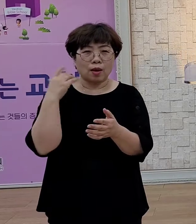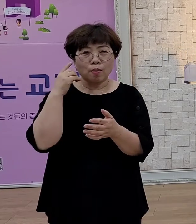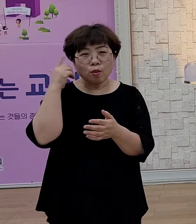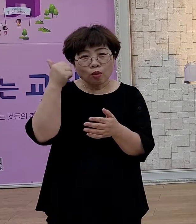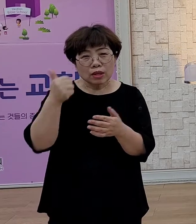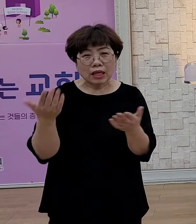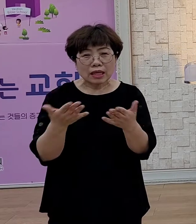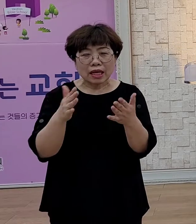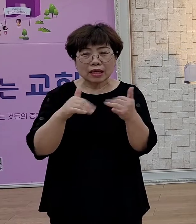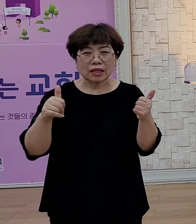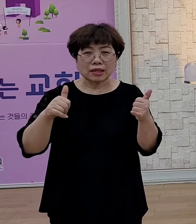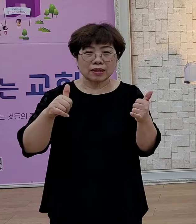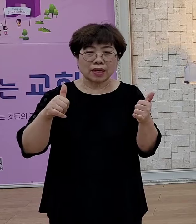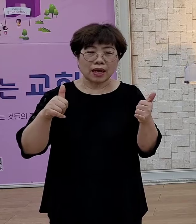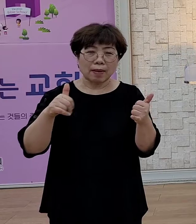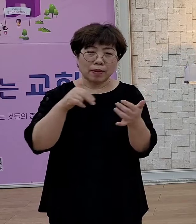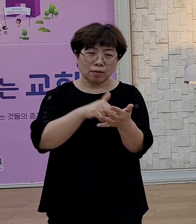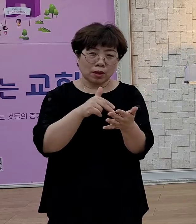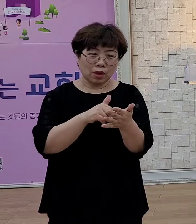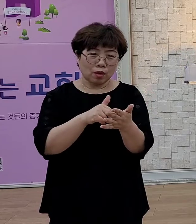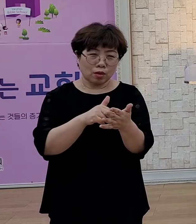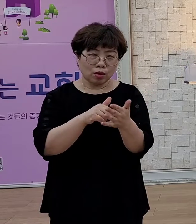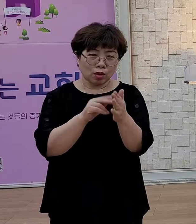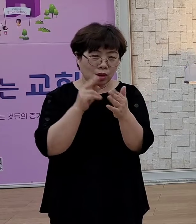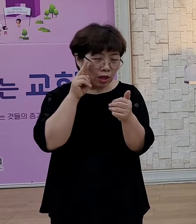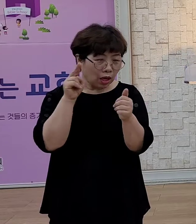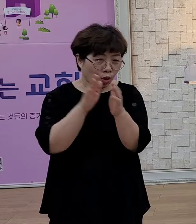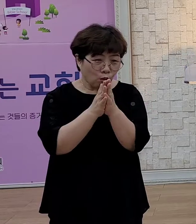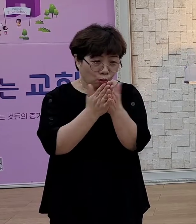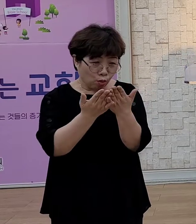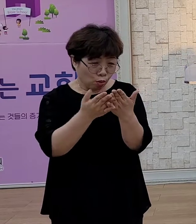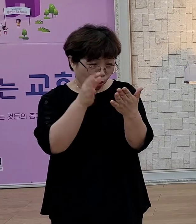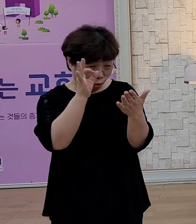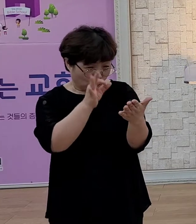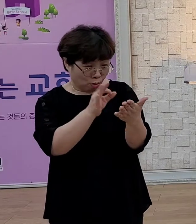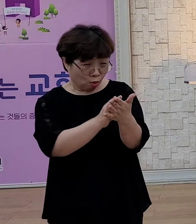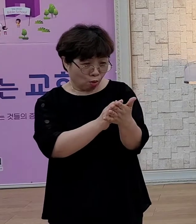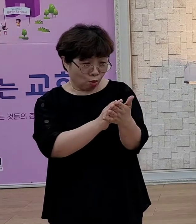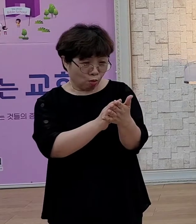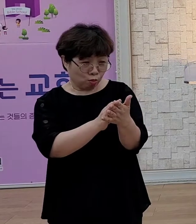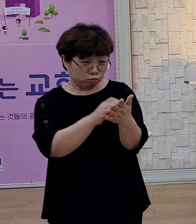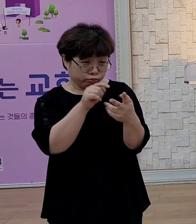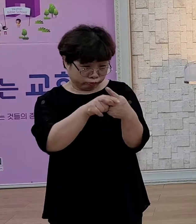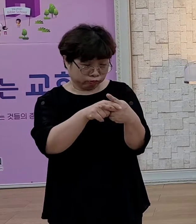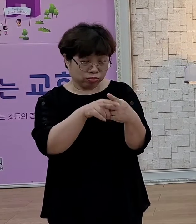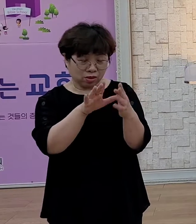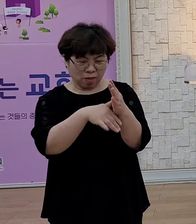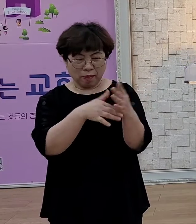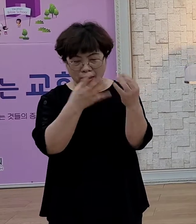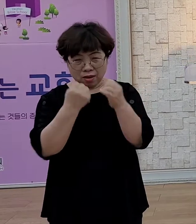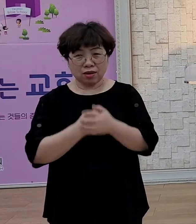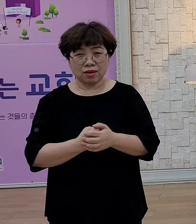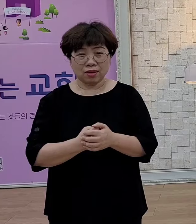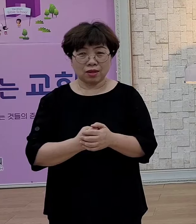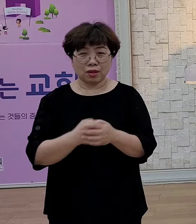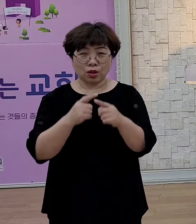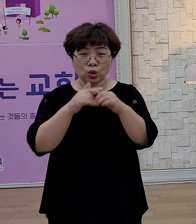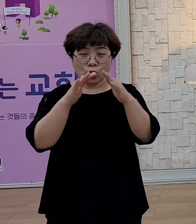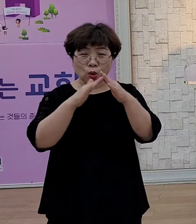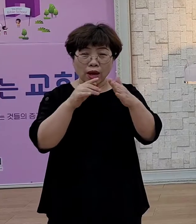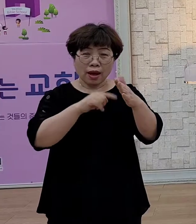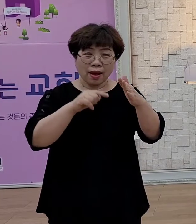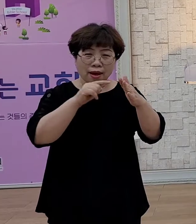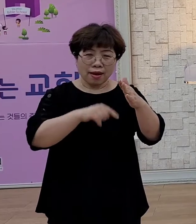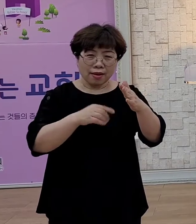목사님이었구나 라는 걸 금방 알 수 있게 이 마음이 느껴져요. 근데 이 교회 안에서 벌어지는